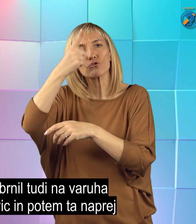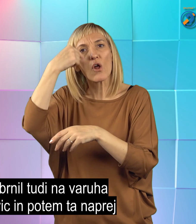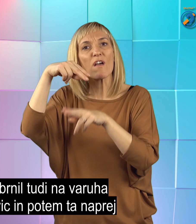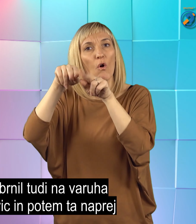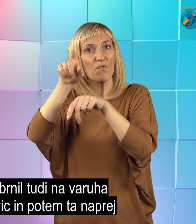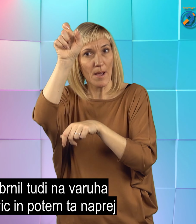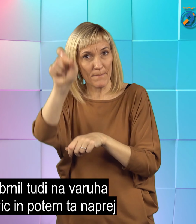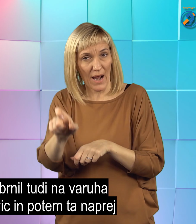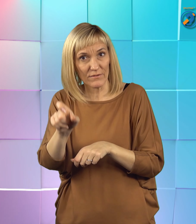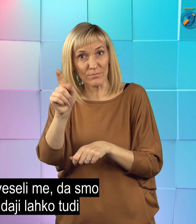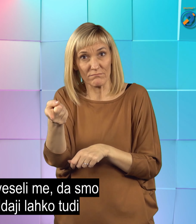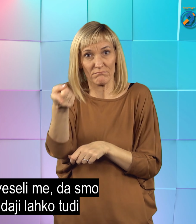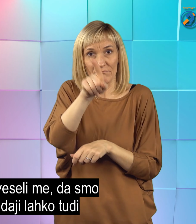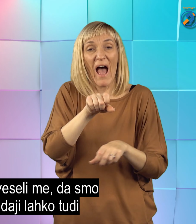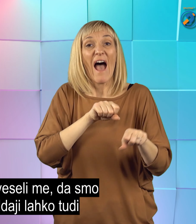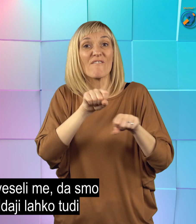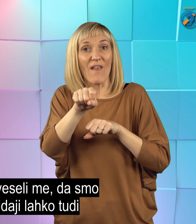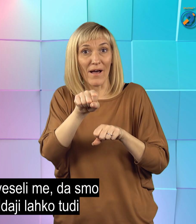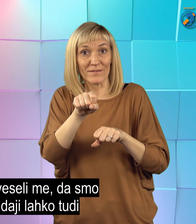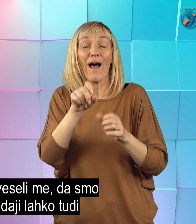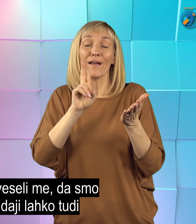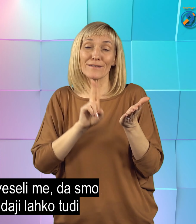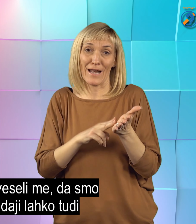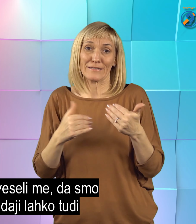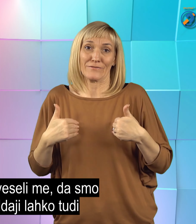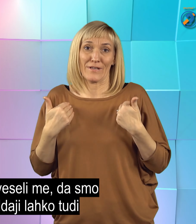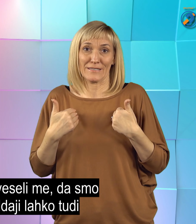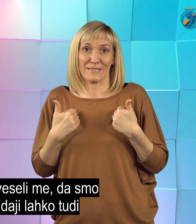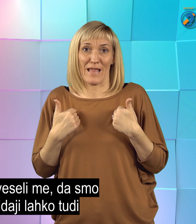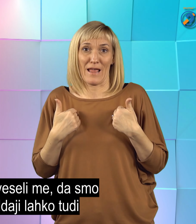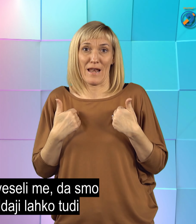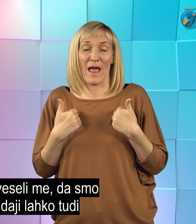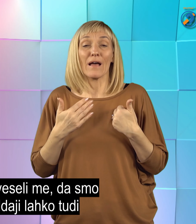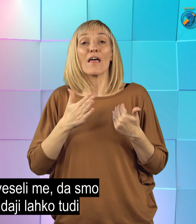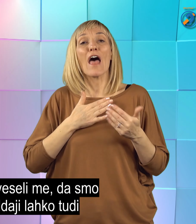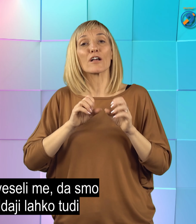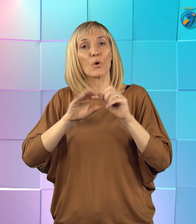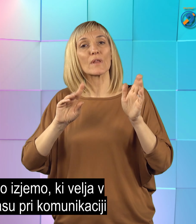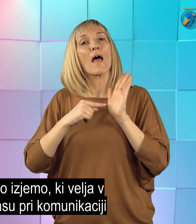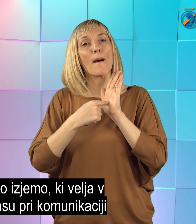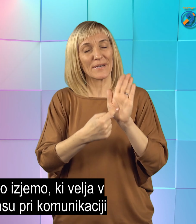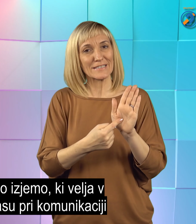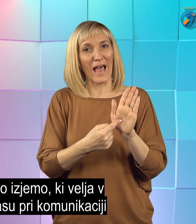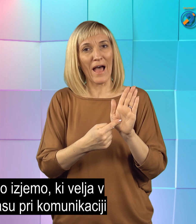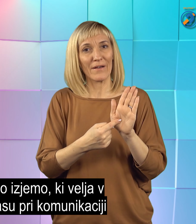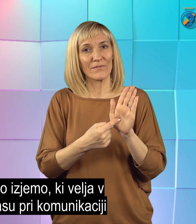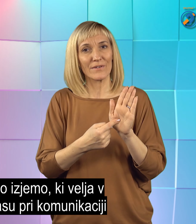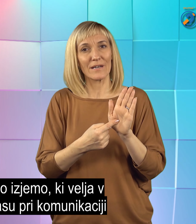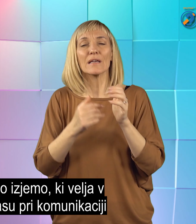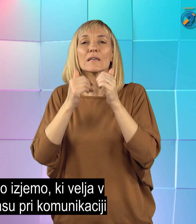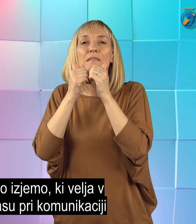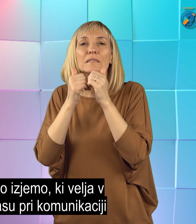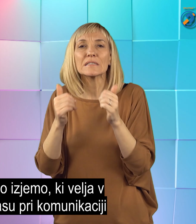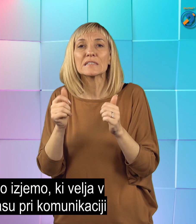in potem ta naprej na vlado in veseli me, da smo v naši oddaji lahko tudi predstavili torej eno izjemo, ki